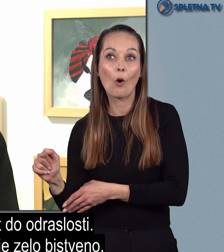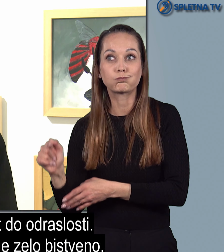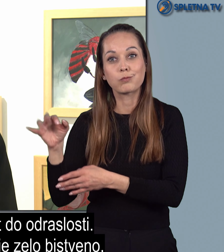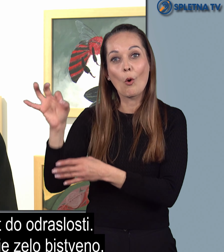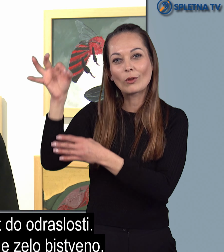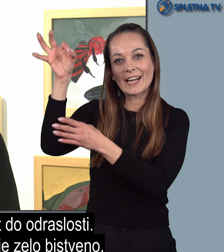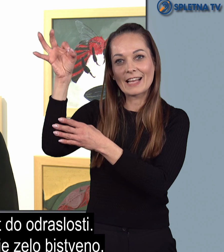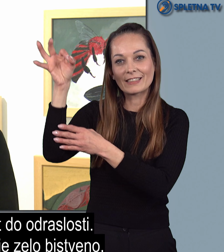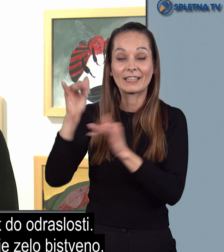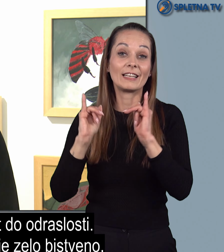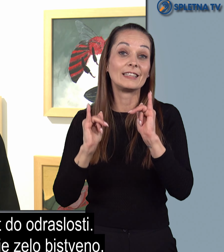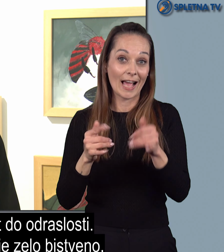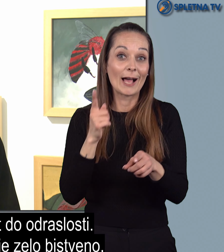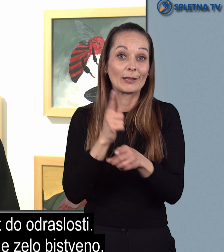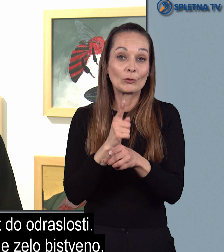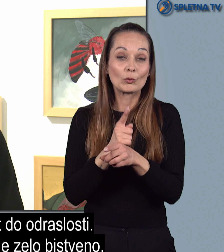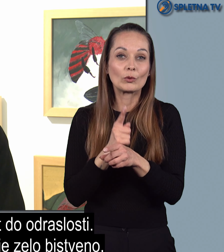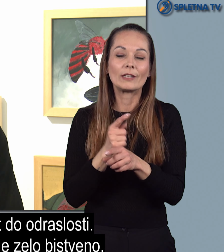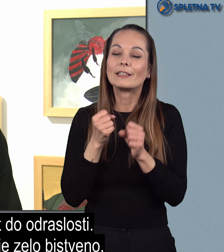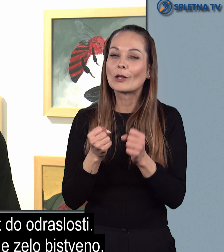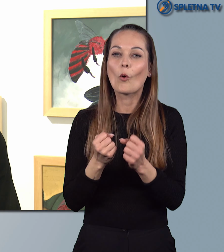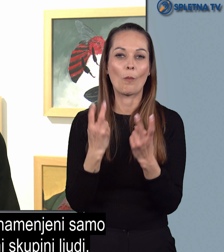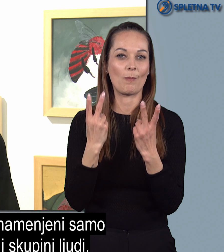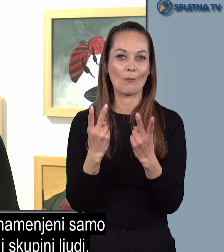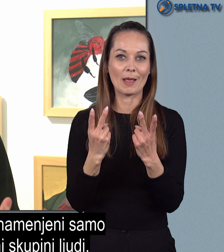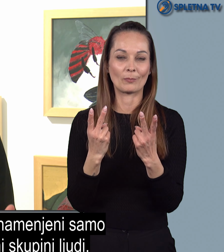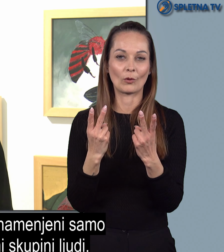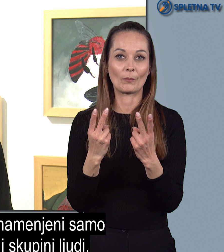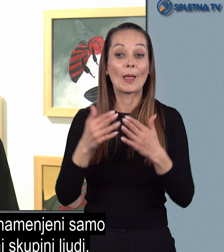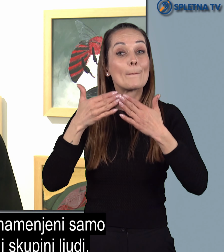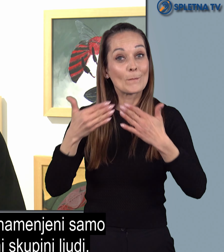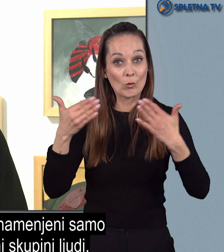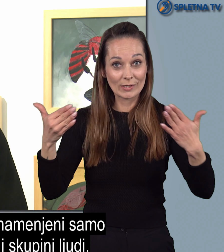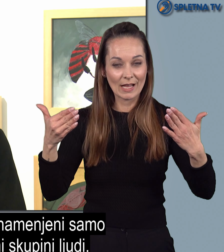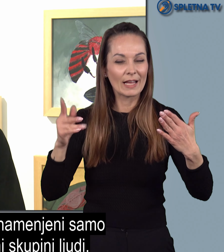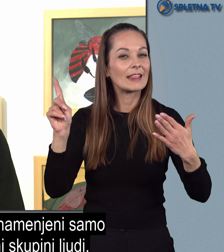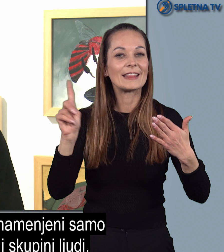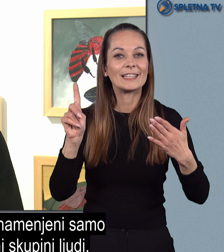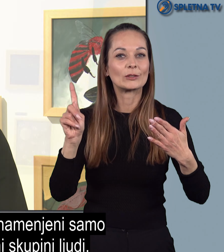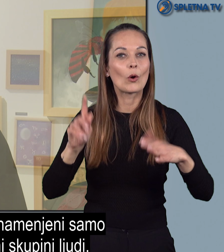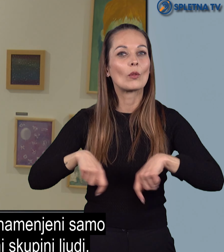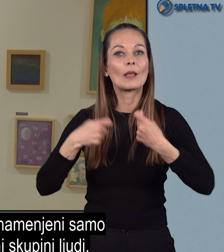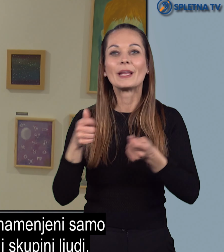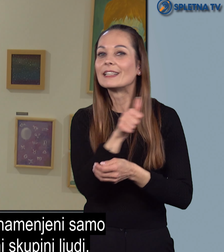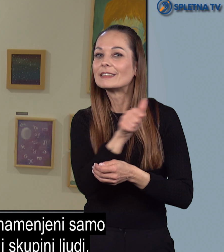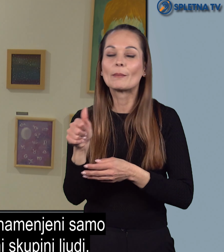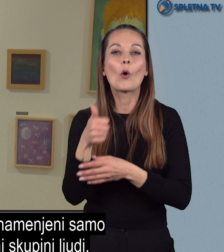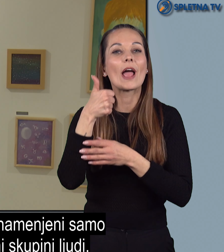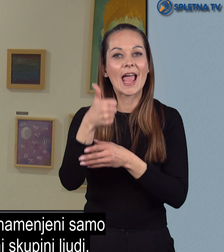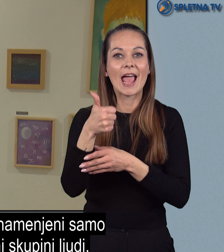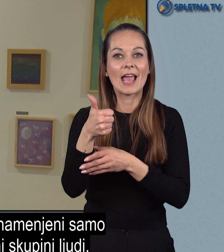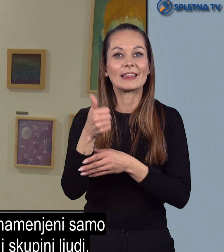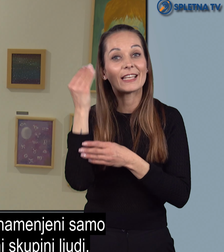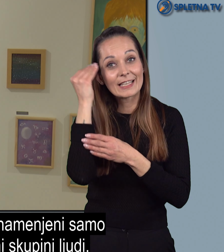neke odraslosti. Hkrati tudi, kar je zelo bistveno, ne, muzeji niso namenjene samo